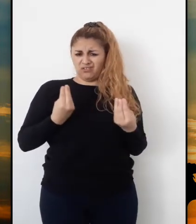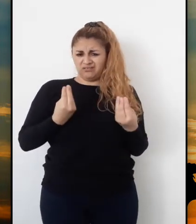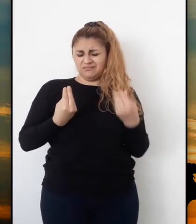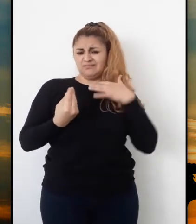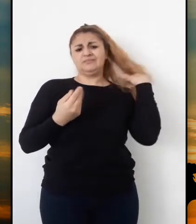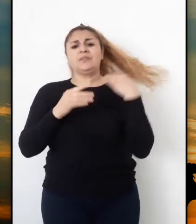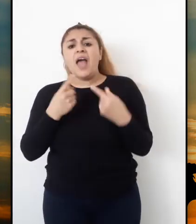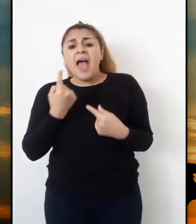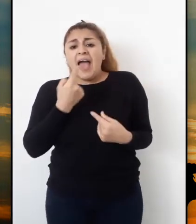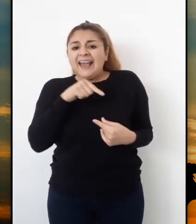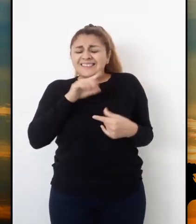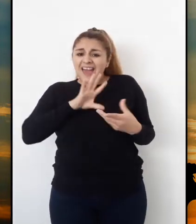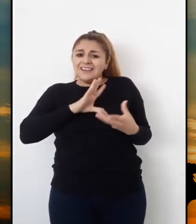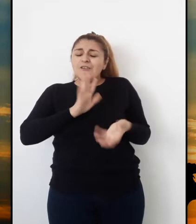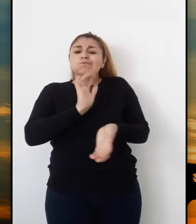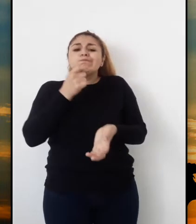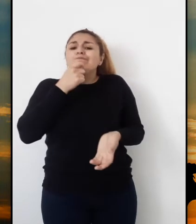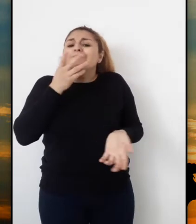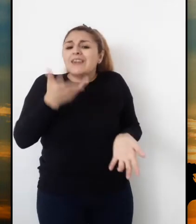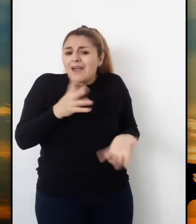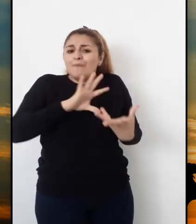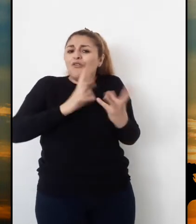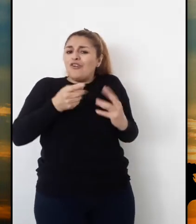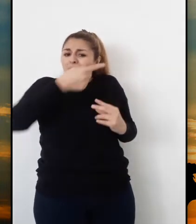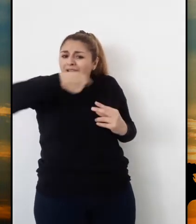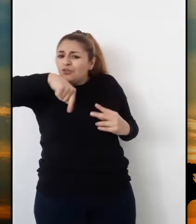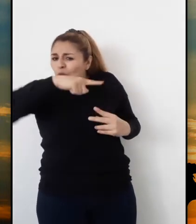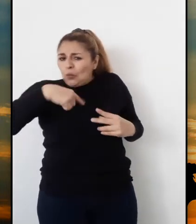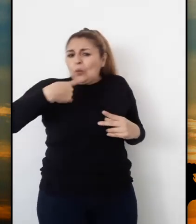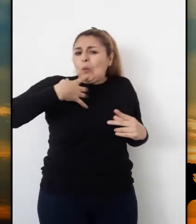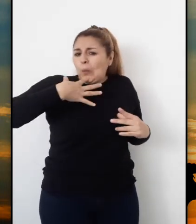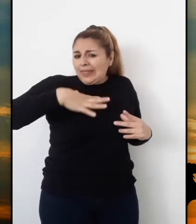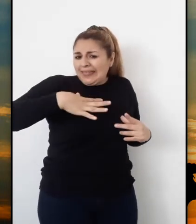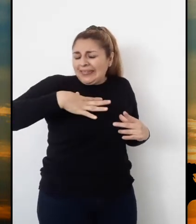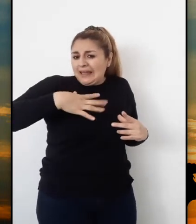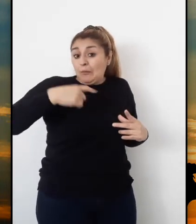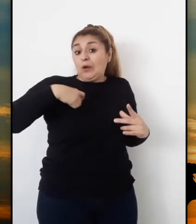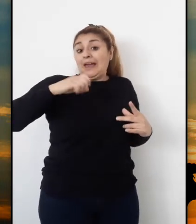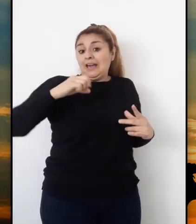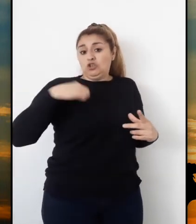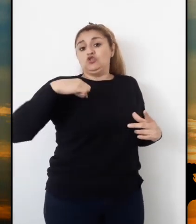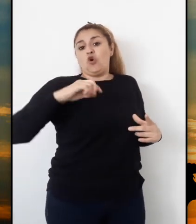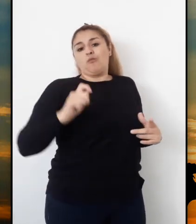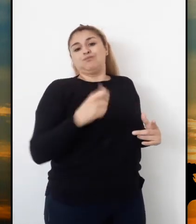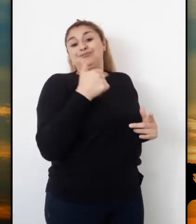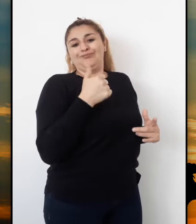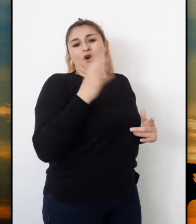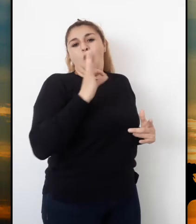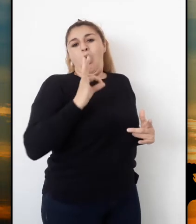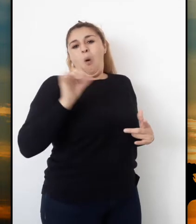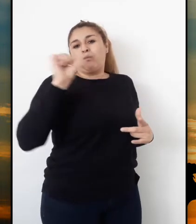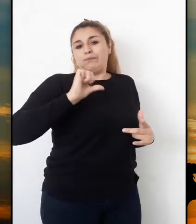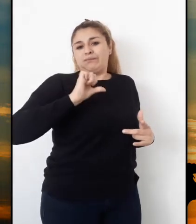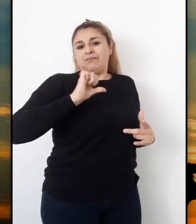riqueza y de la pobreza. Si l'homme a compris cela, si el hombre entendió esto así, personne ne désirera